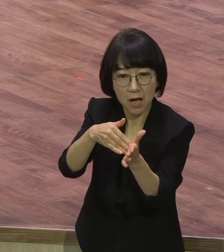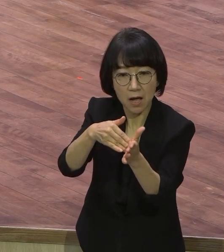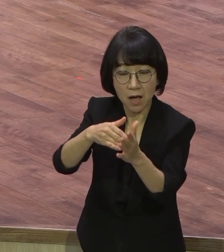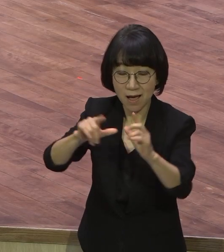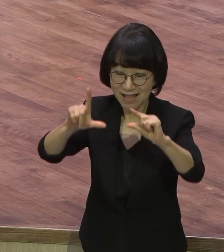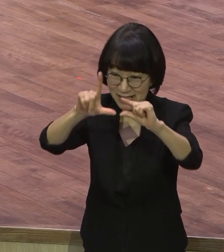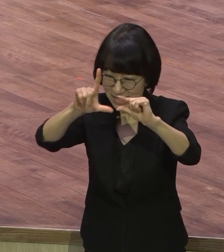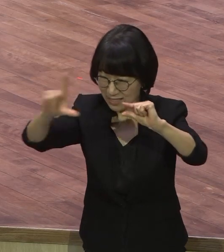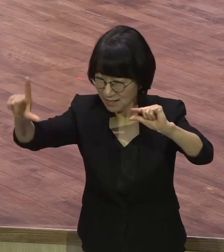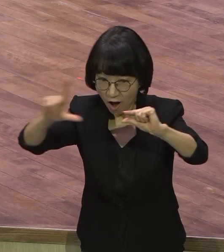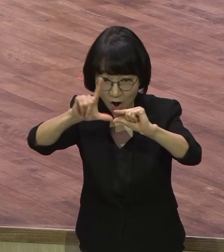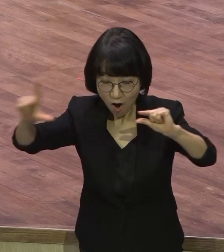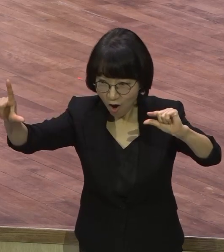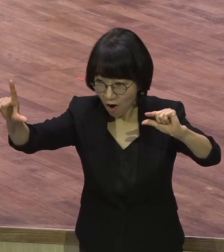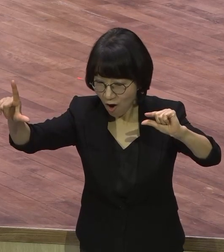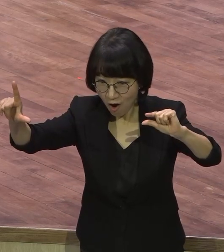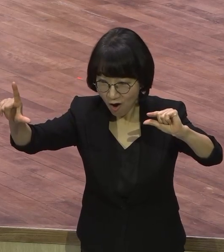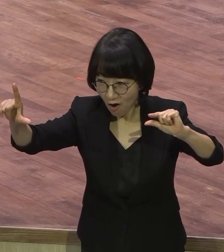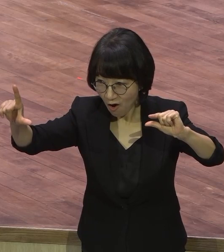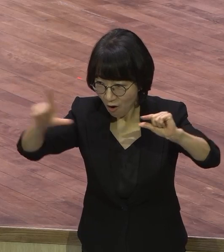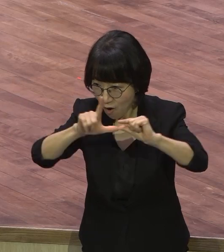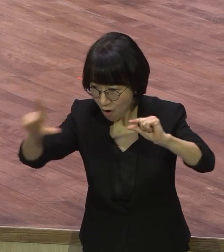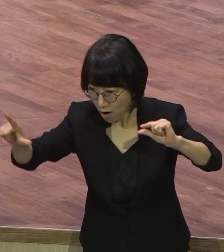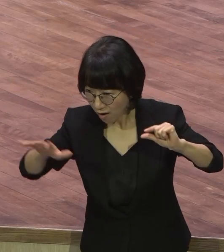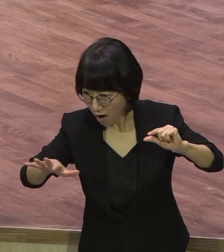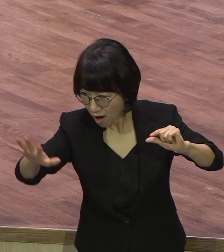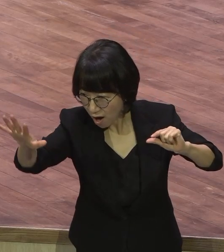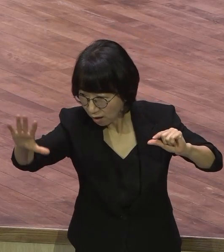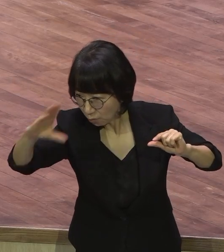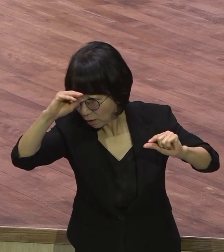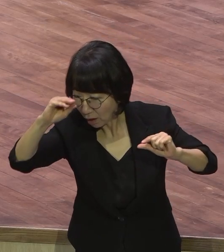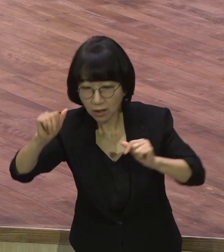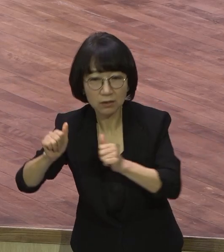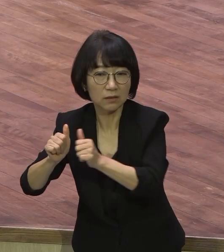사람이 간다고 그대로 묻혀 가지 않았다는 얘기에요.